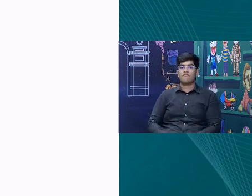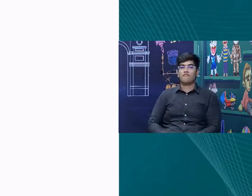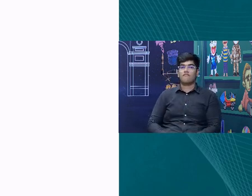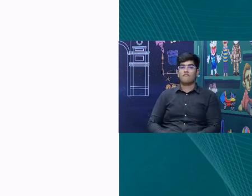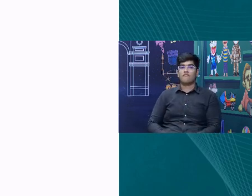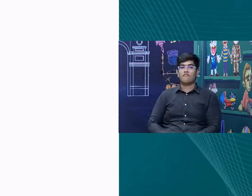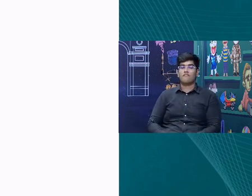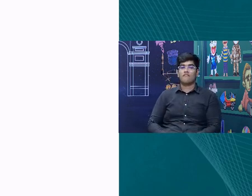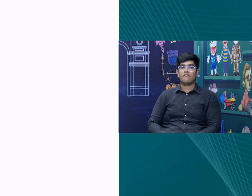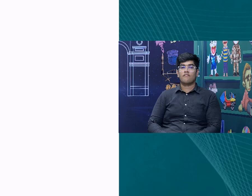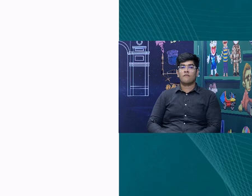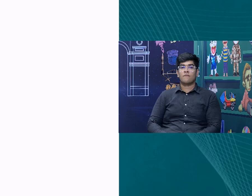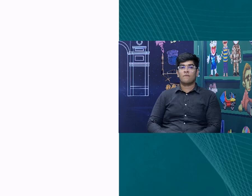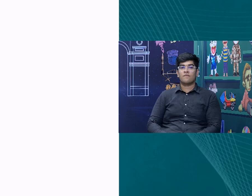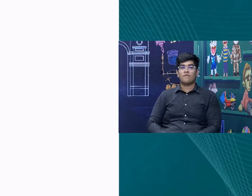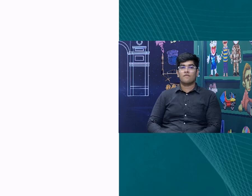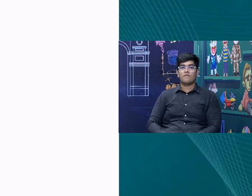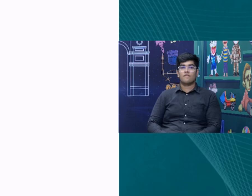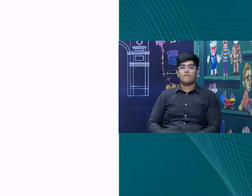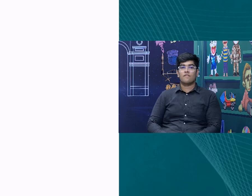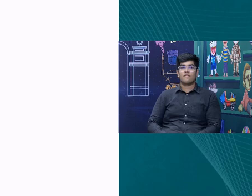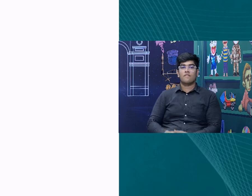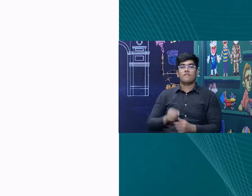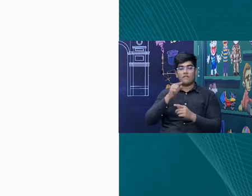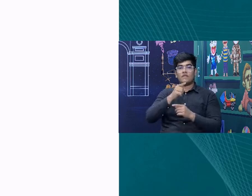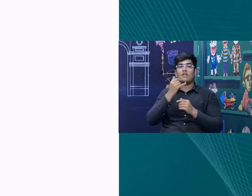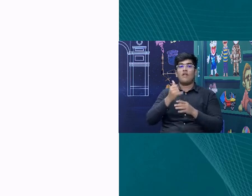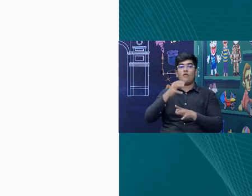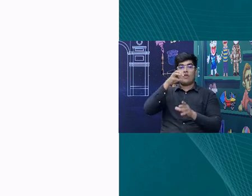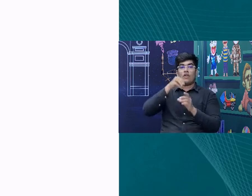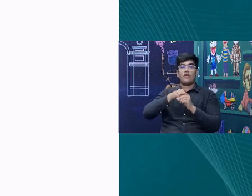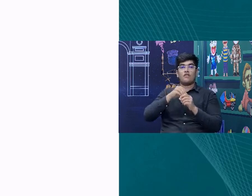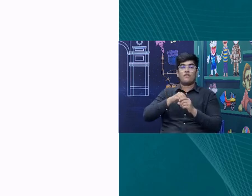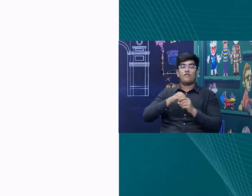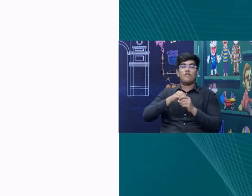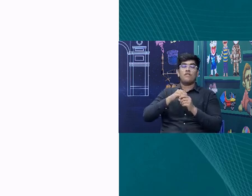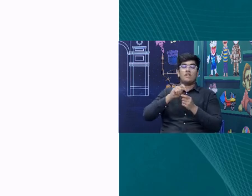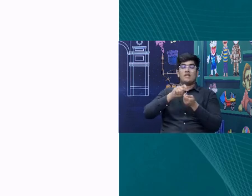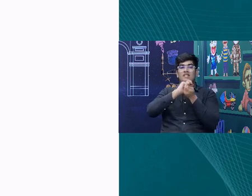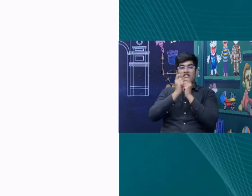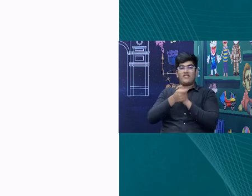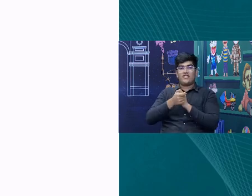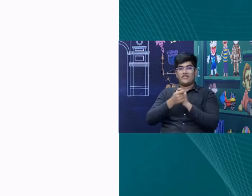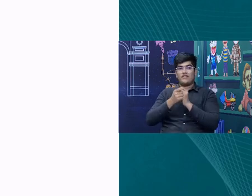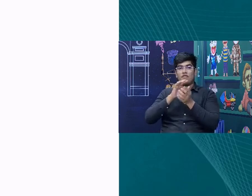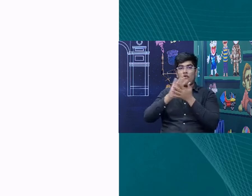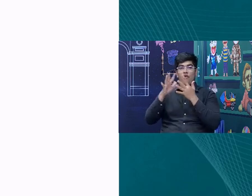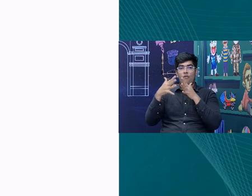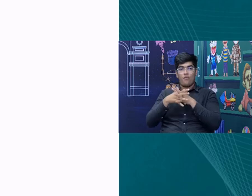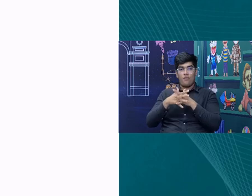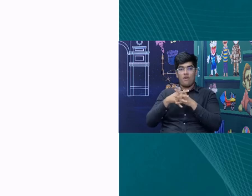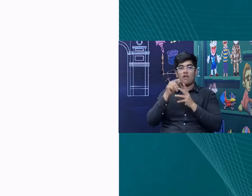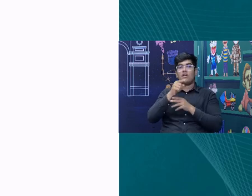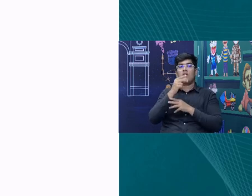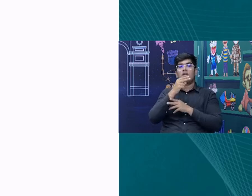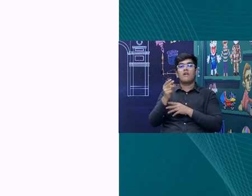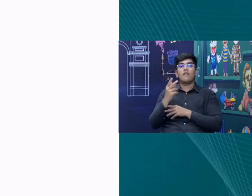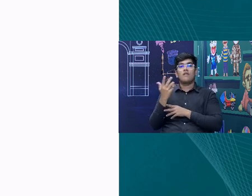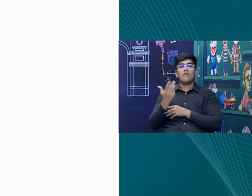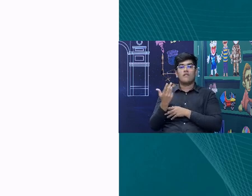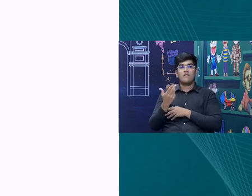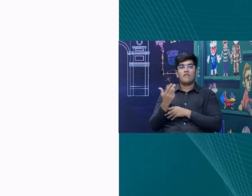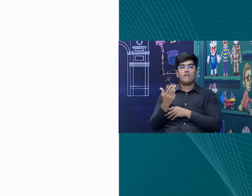जी बिल्कुल और संशोधित ग्रह कारे भी बता देते हैं दूसरा हमारा जो इसका संबंधित ग्रह कारे है कि